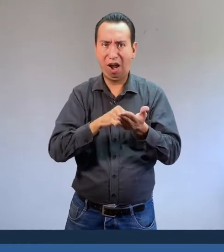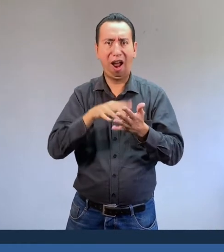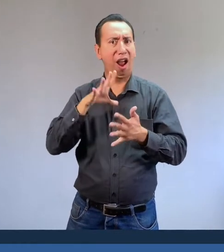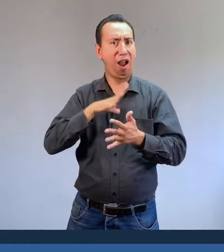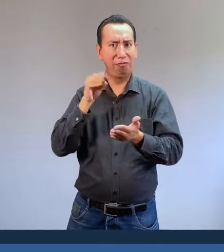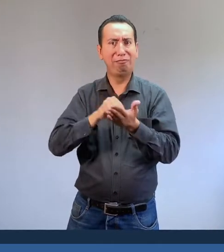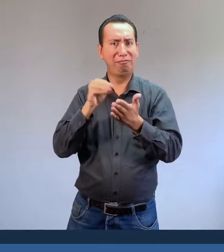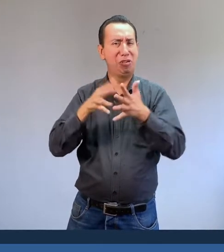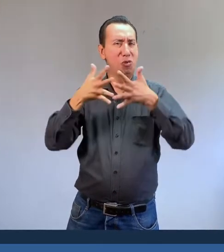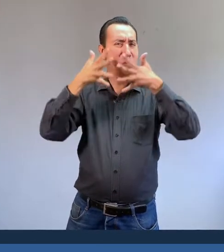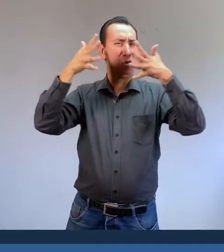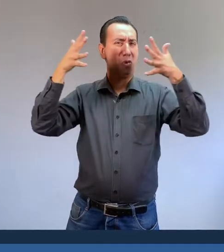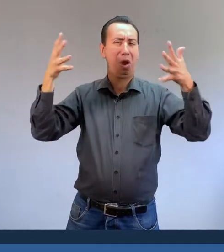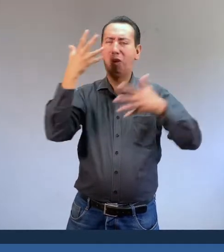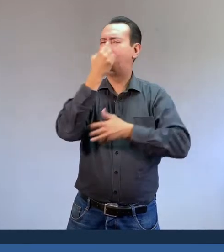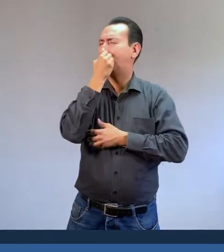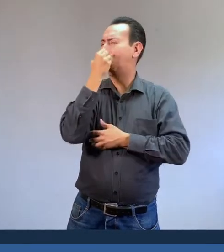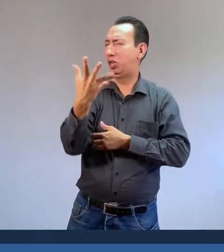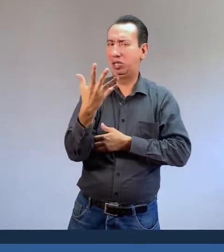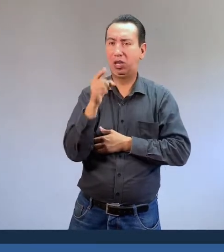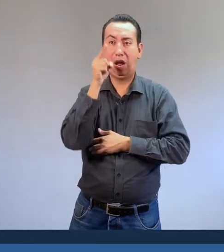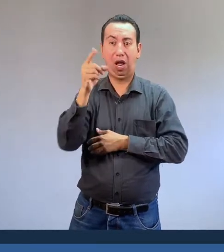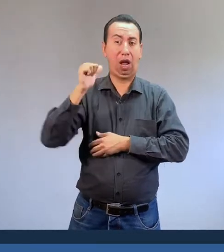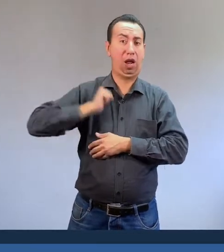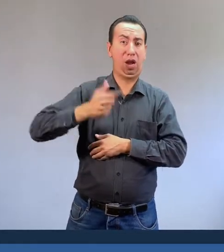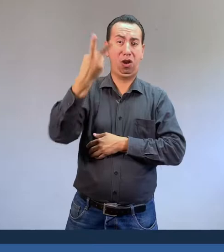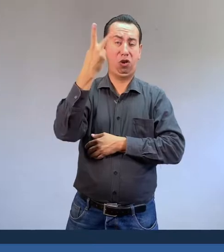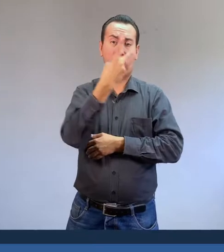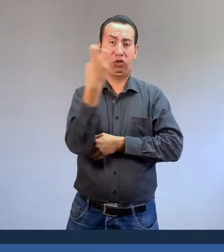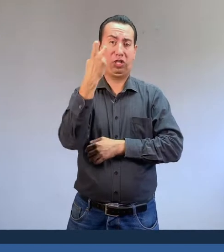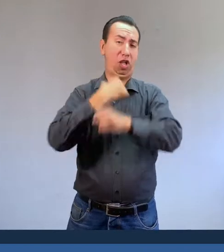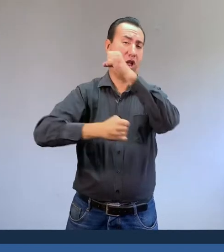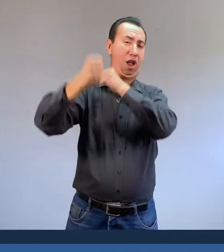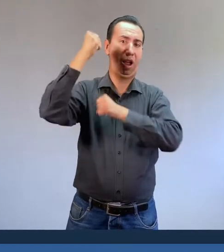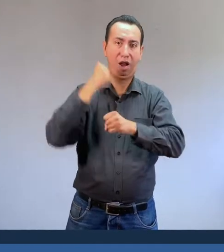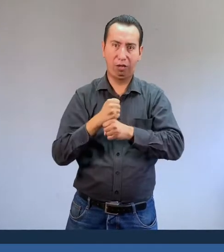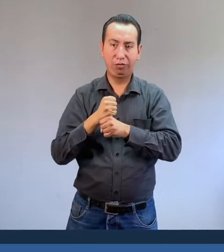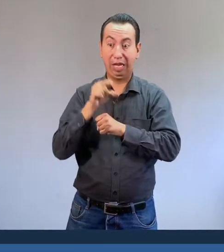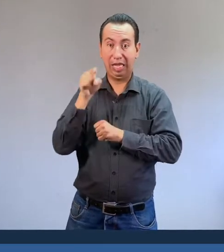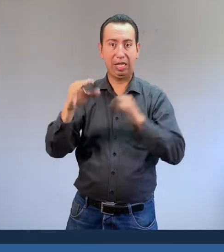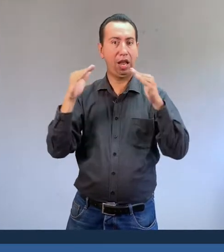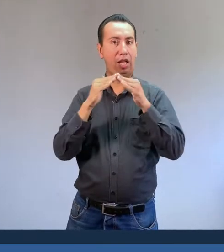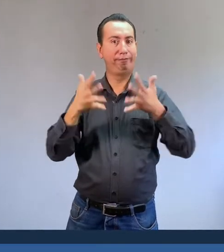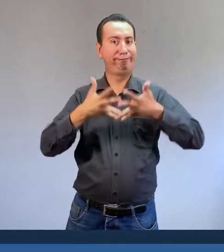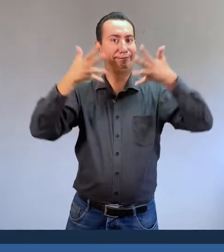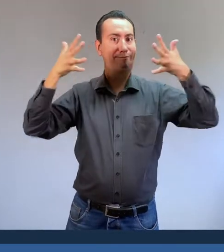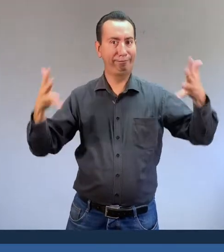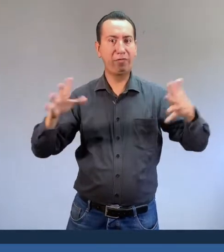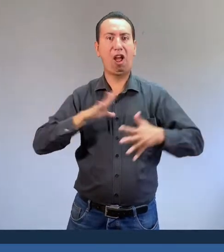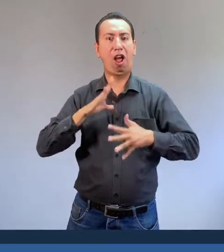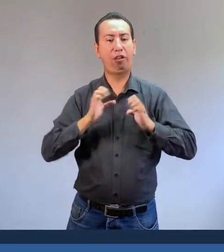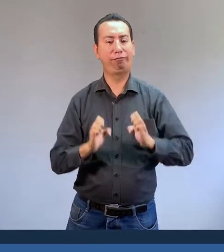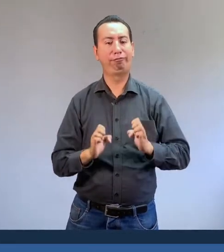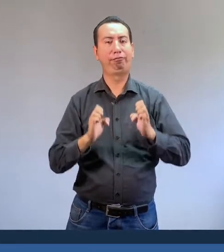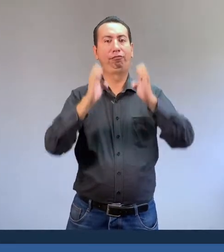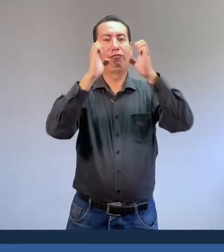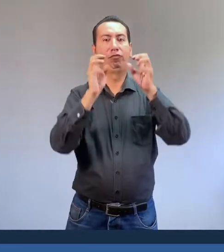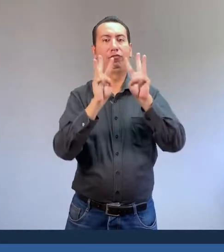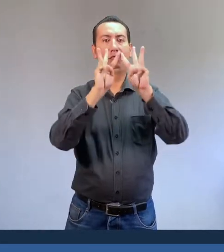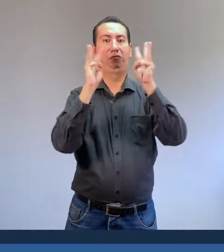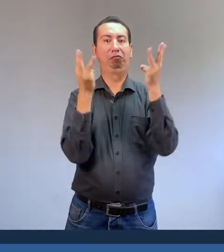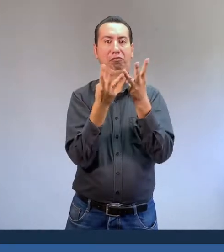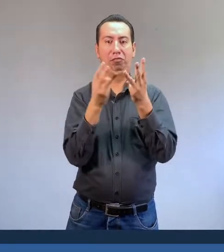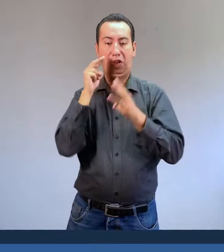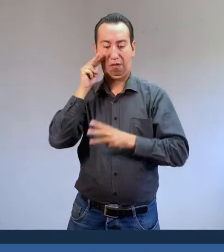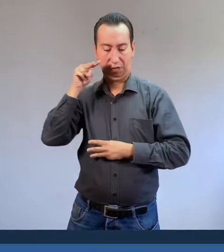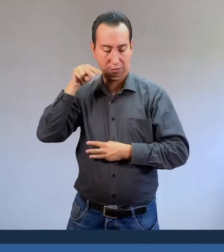Aún se ve majestuosa después de más de 200 años de su construcción. Esta casona tiene una torre de noria al margen